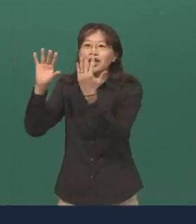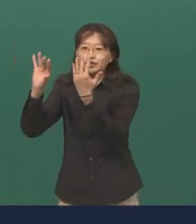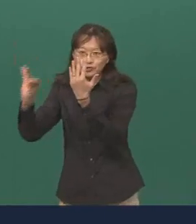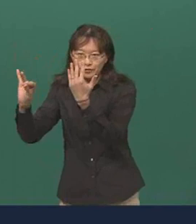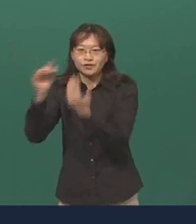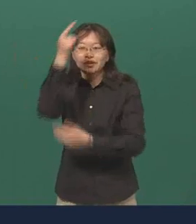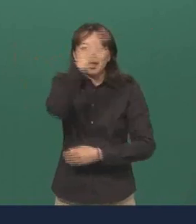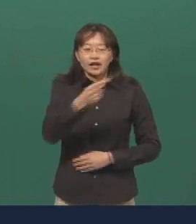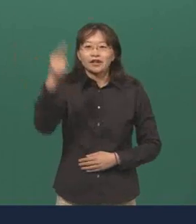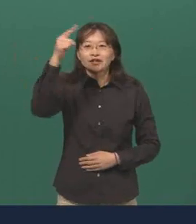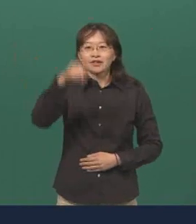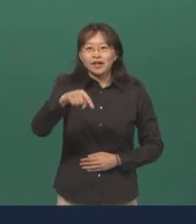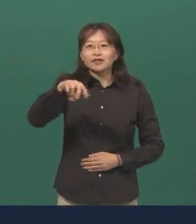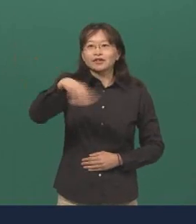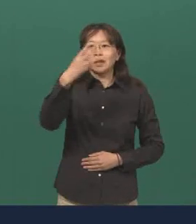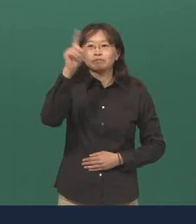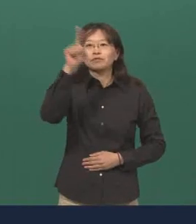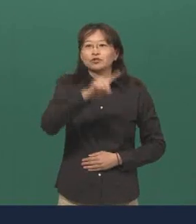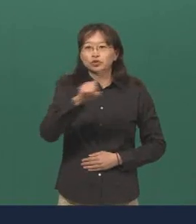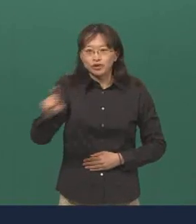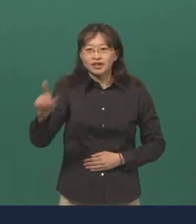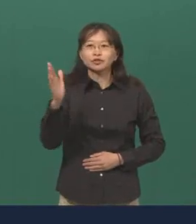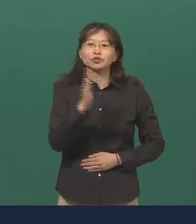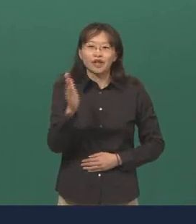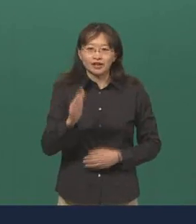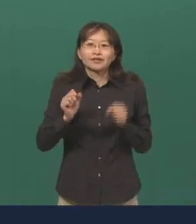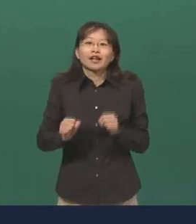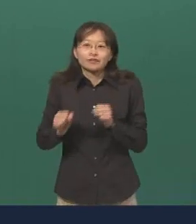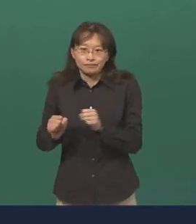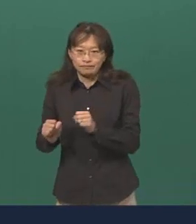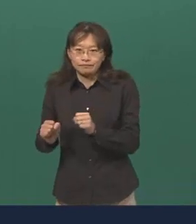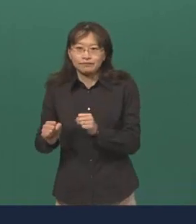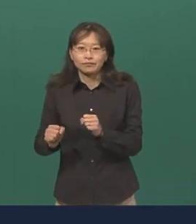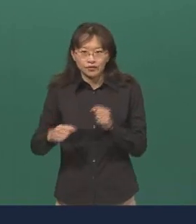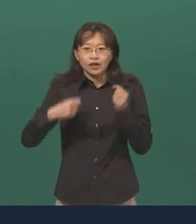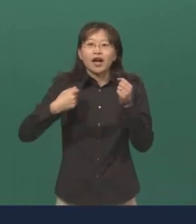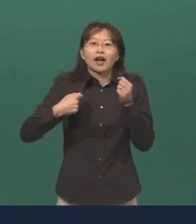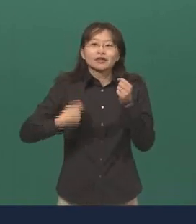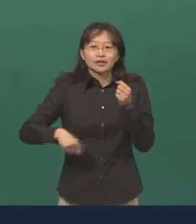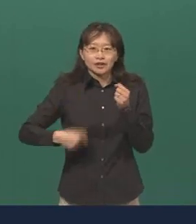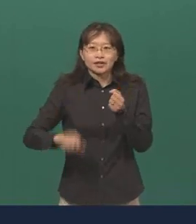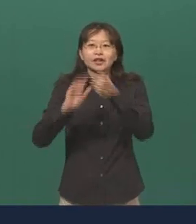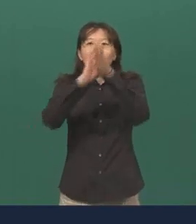、およそ1300人のランナーが参加しました。